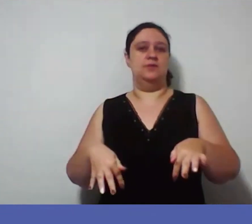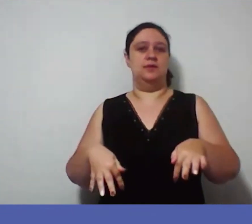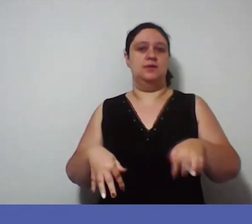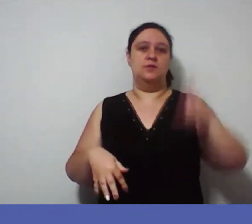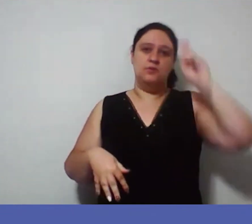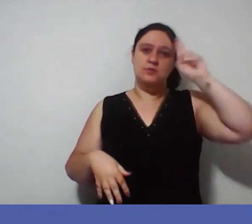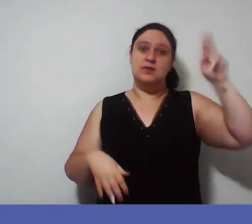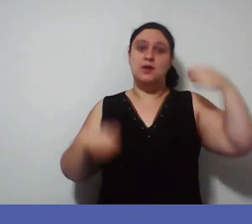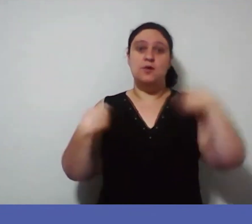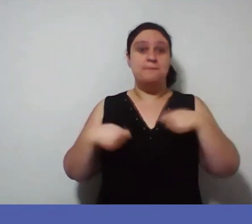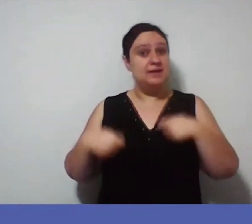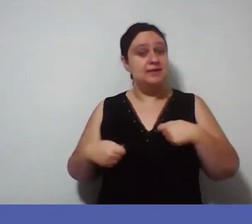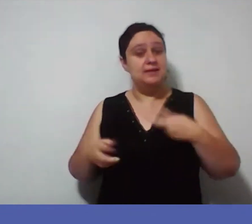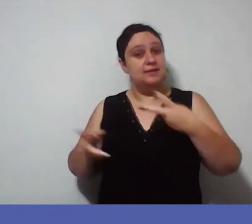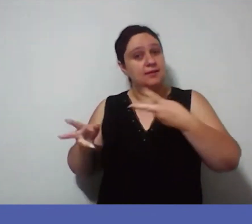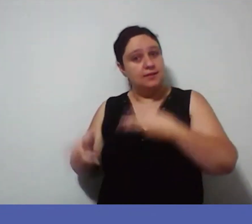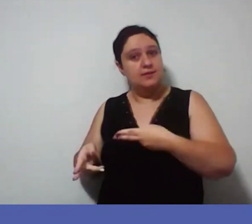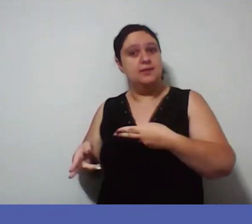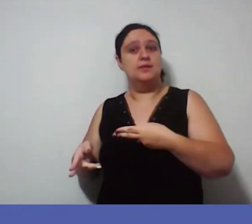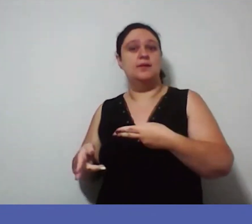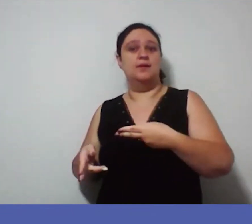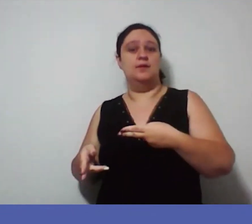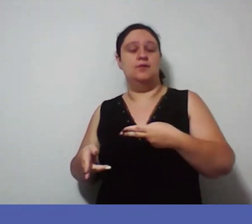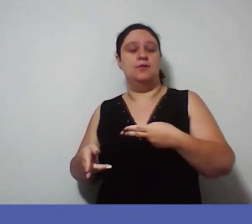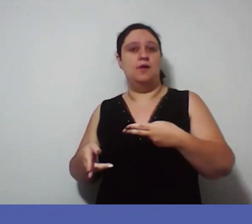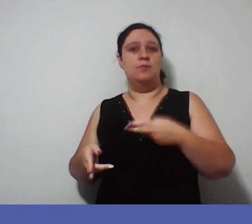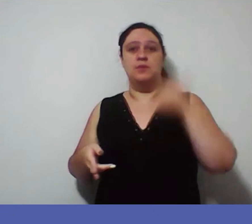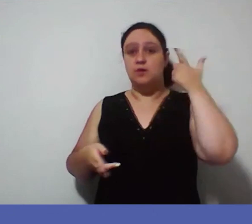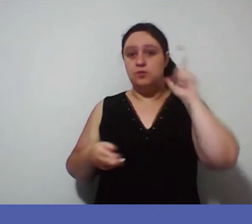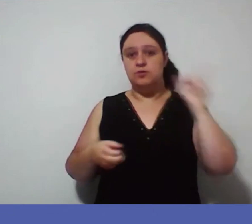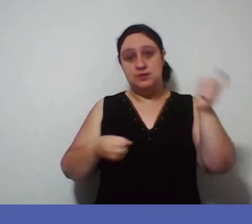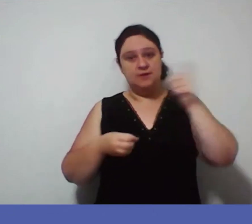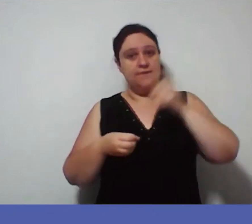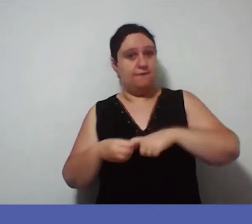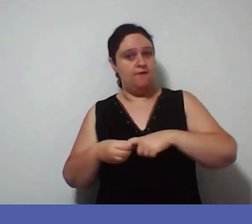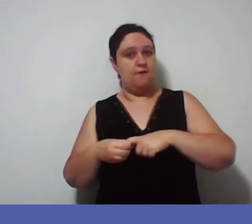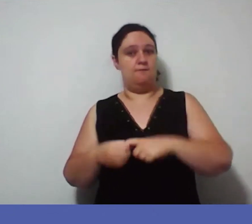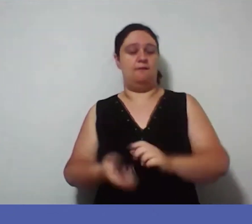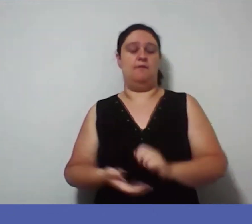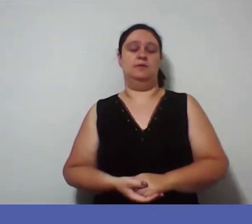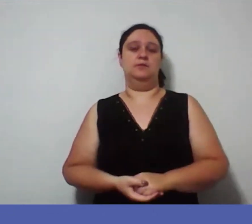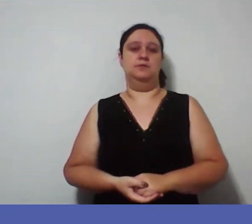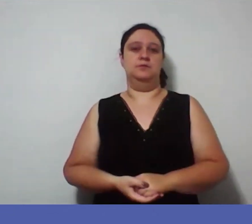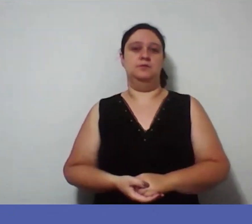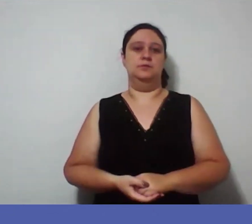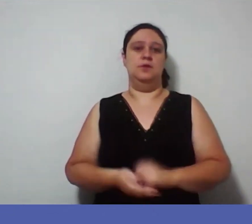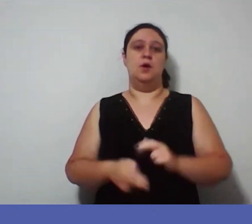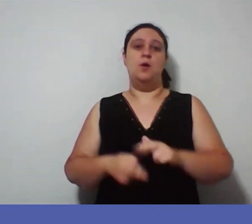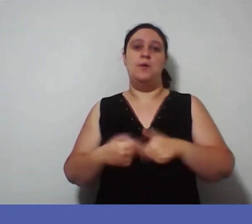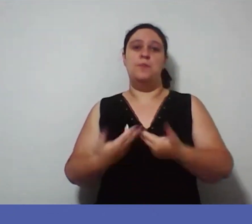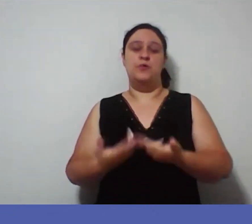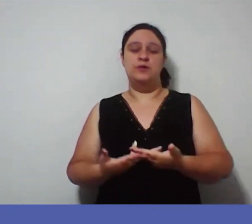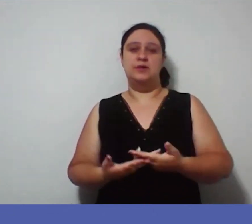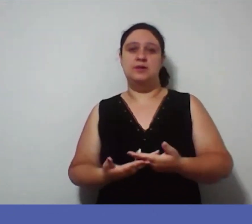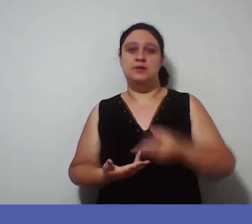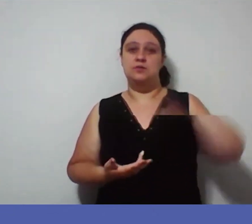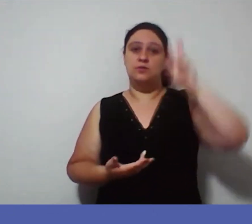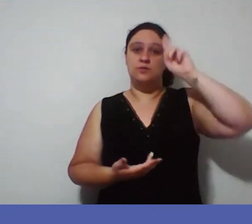espírito para Ele voltar. Por isso, irmãos, eu acho que o Senhor está às portas.